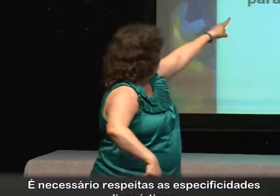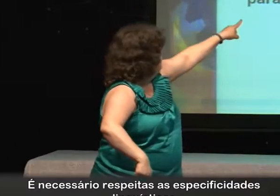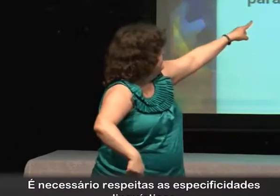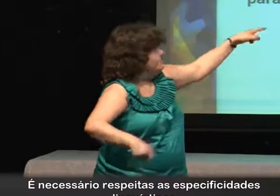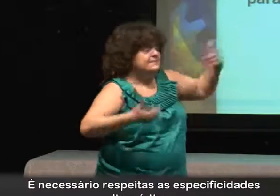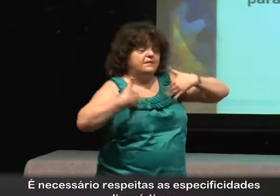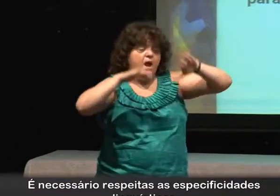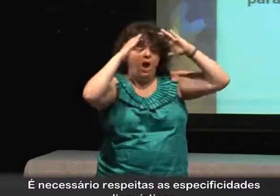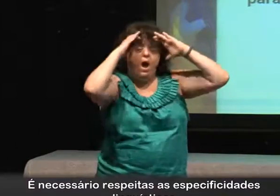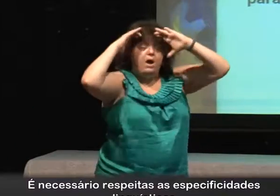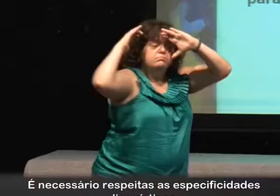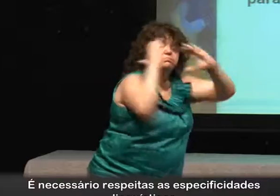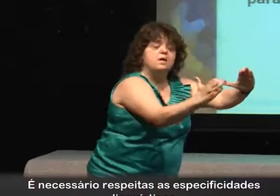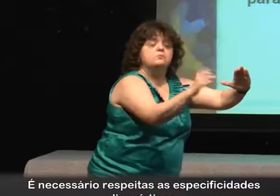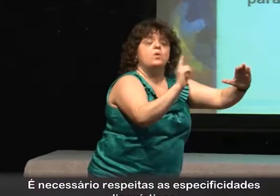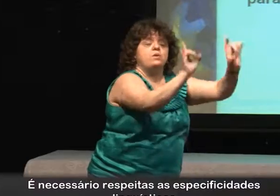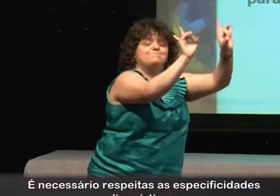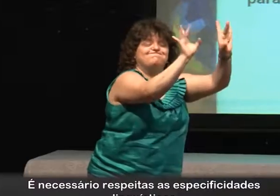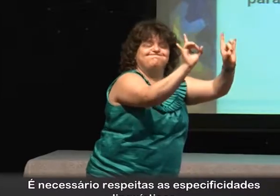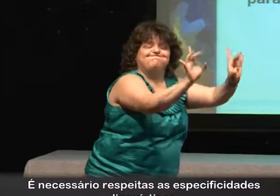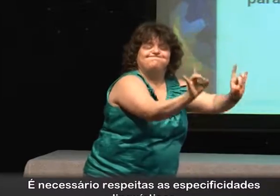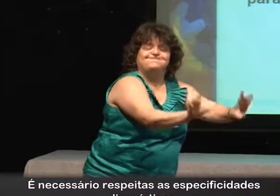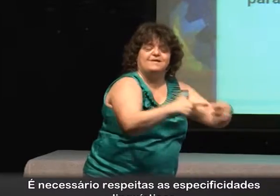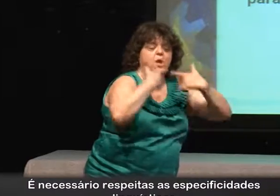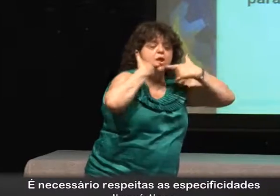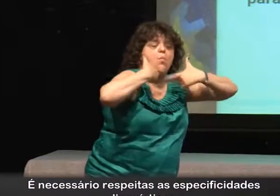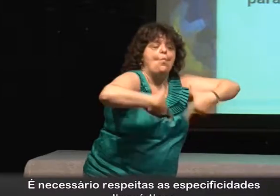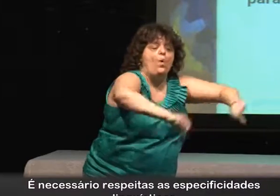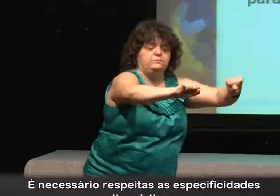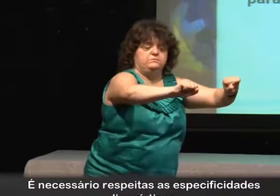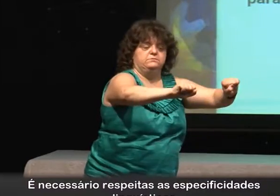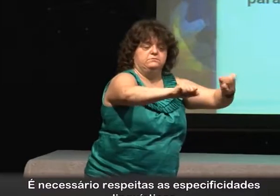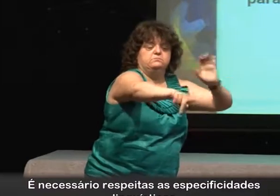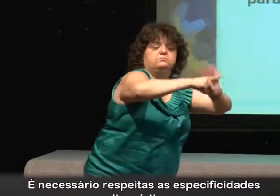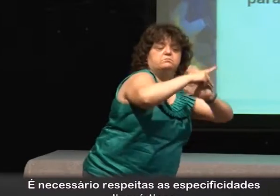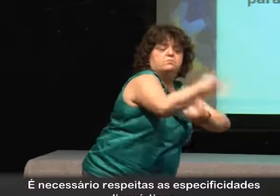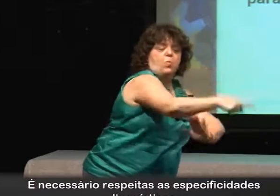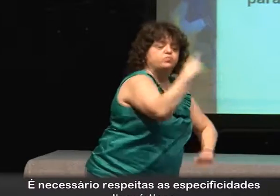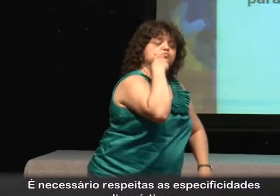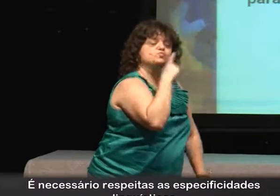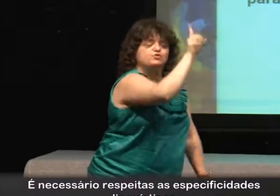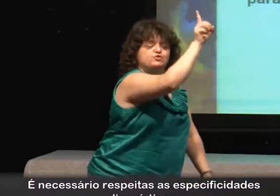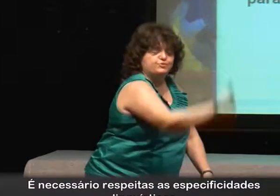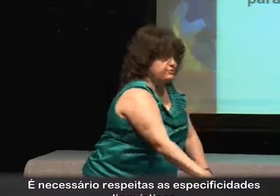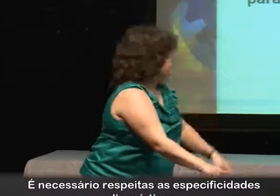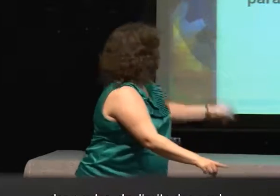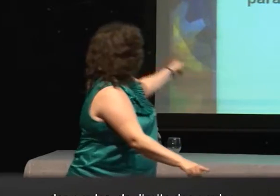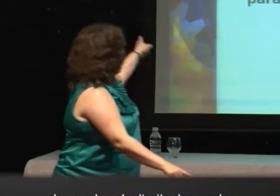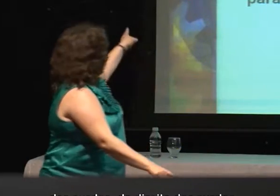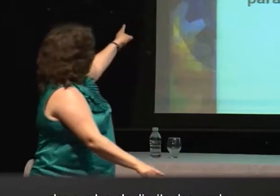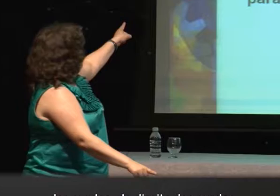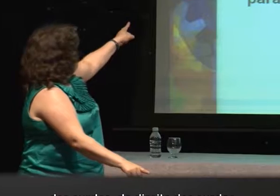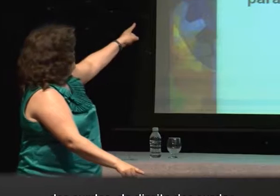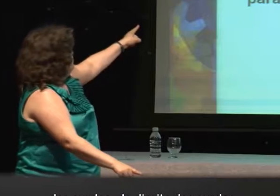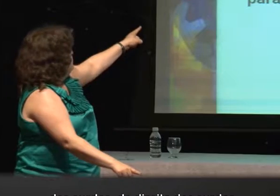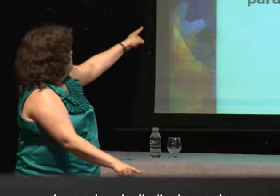É necessário respeitar as especificidades linguísticas dos surdos, o seu